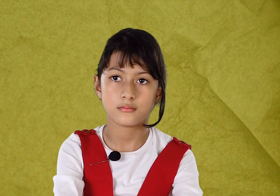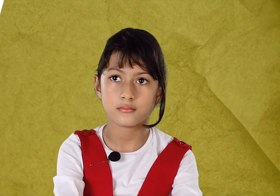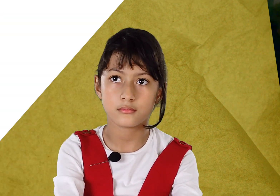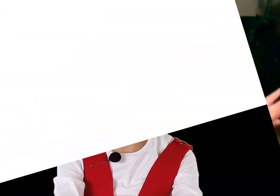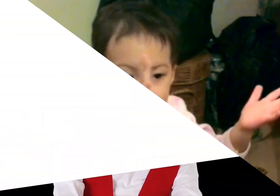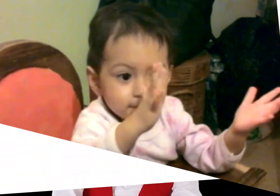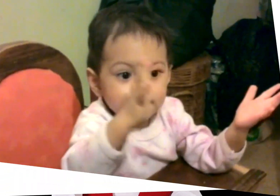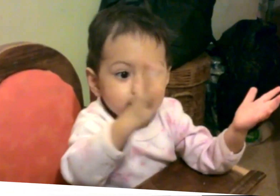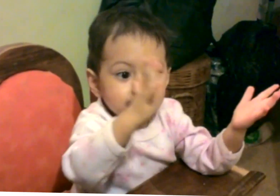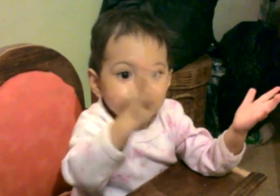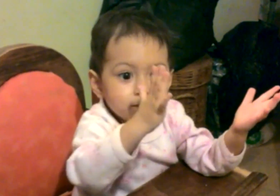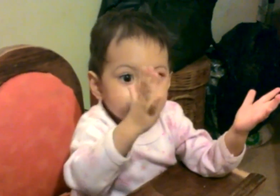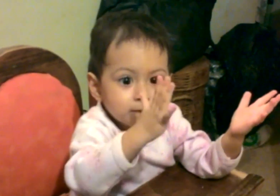La Cobija